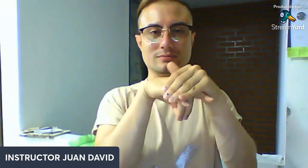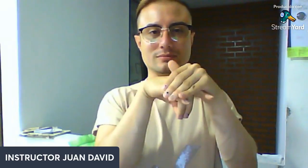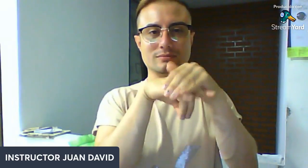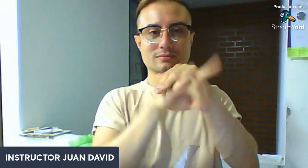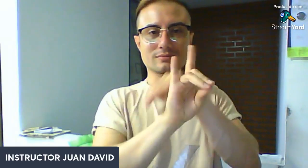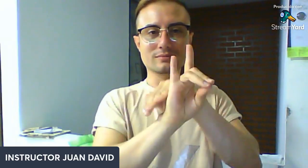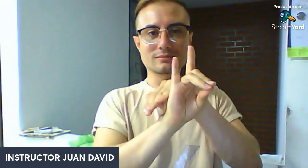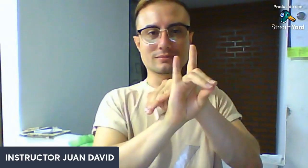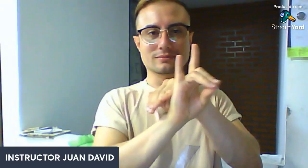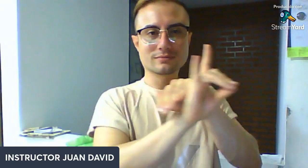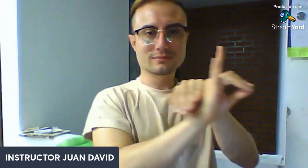esta.